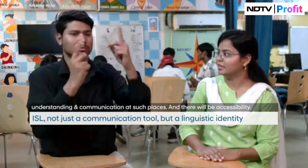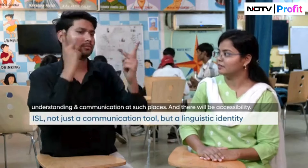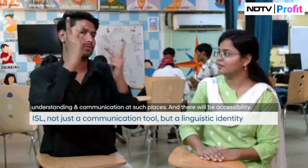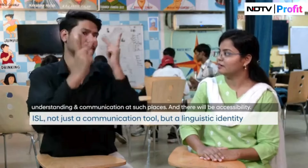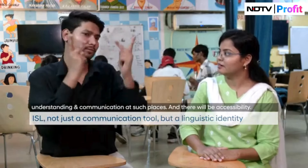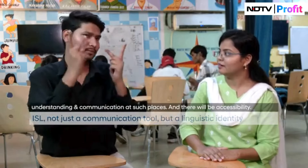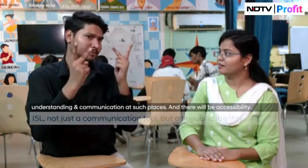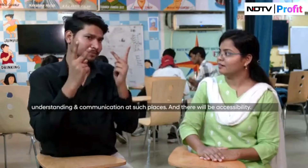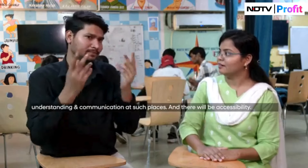देखना।